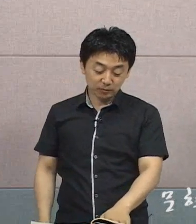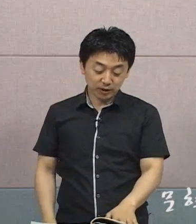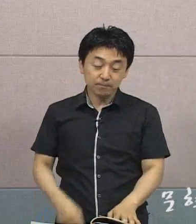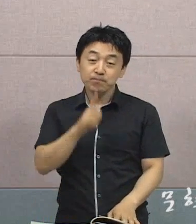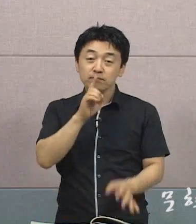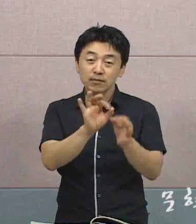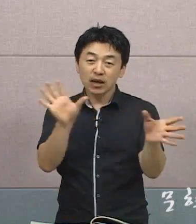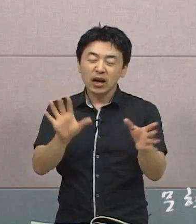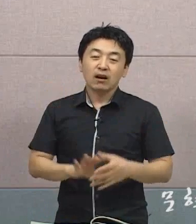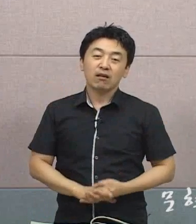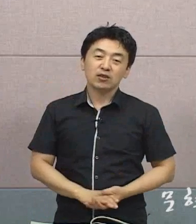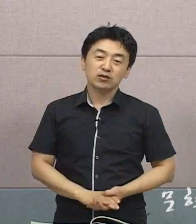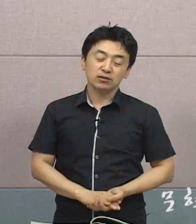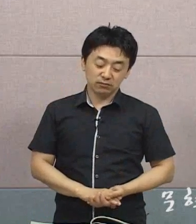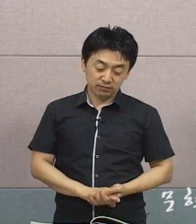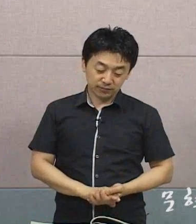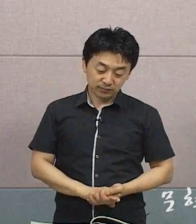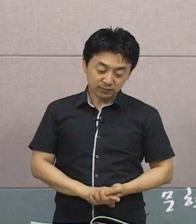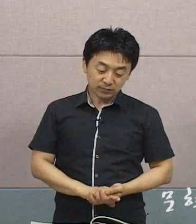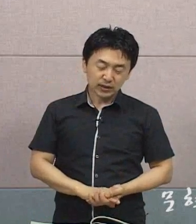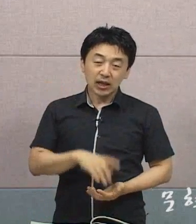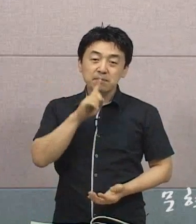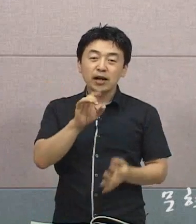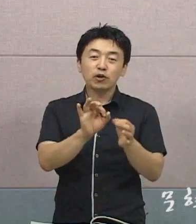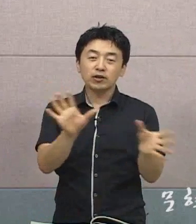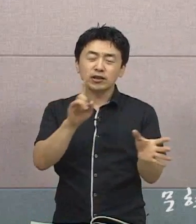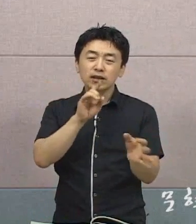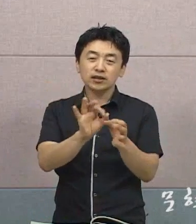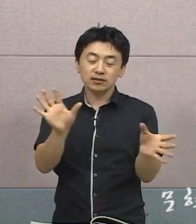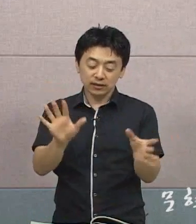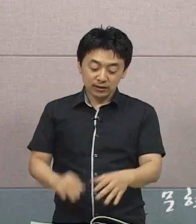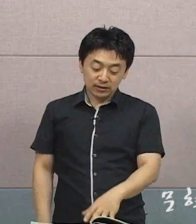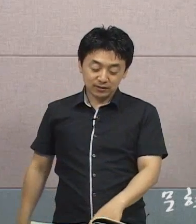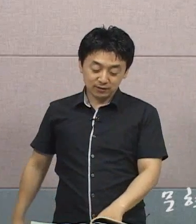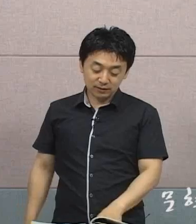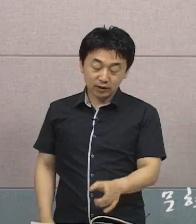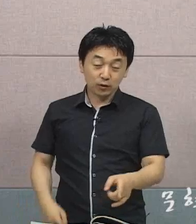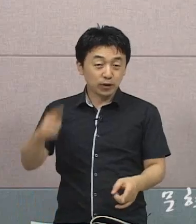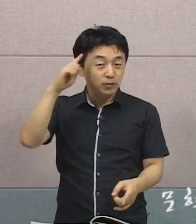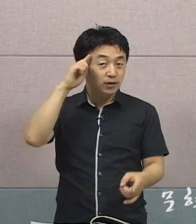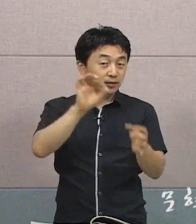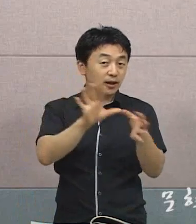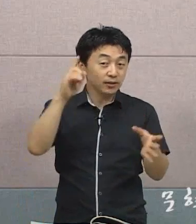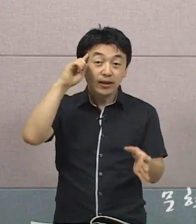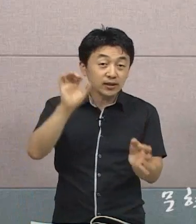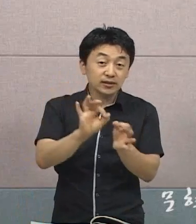단어입니다. 이거는 말도 안 된다라는 단어. 왜냐면